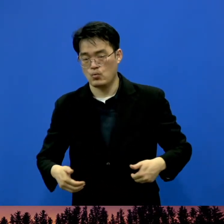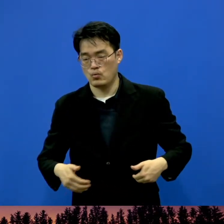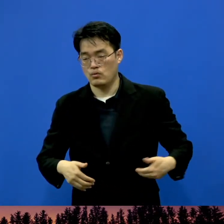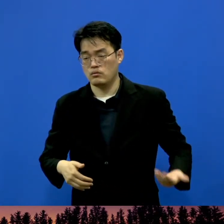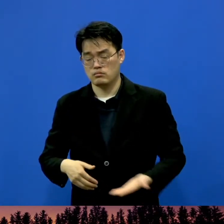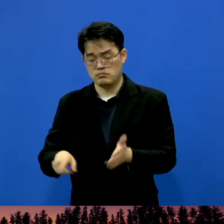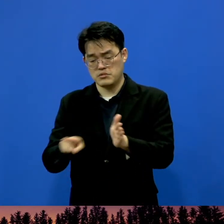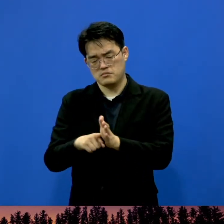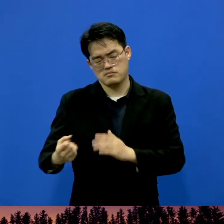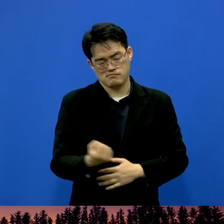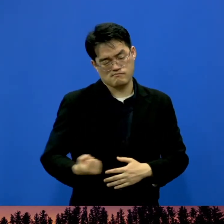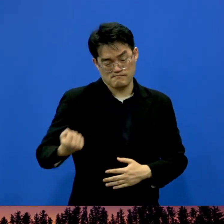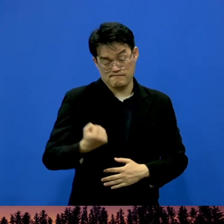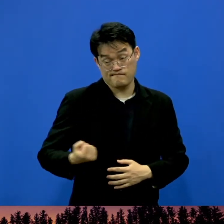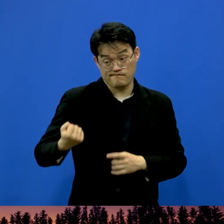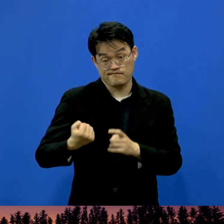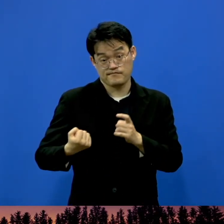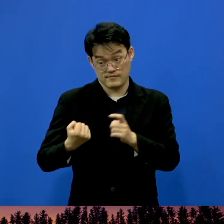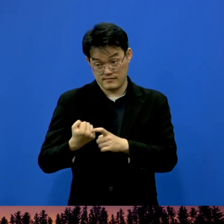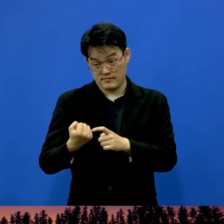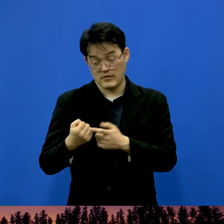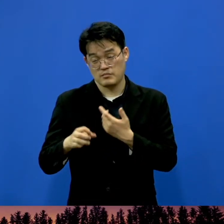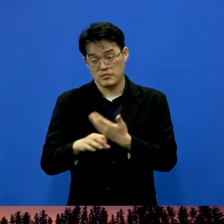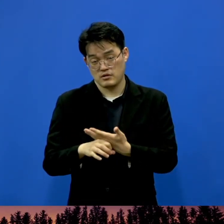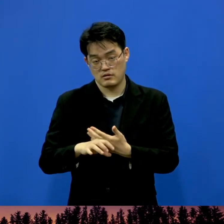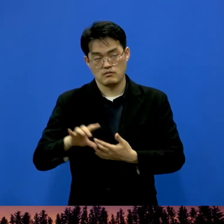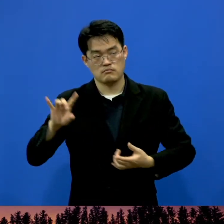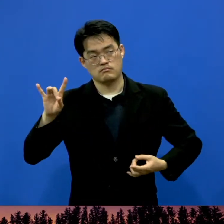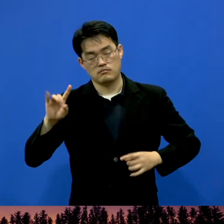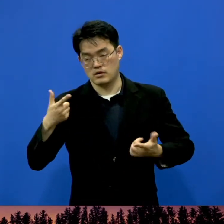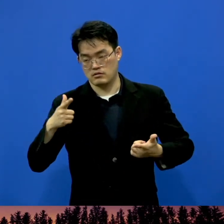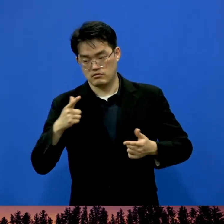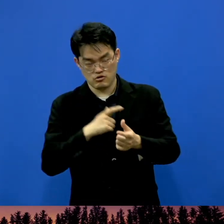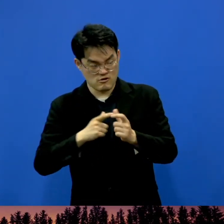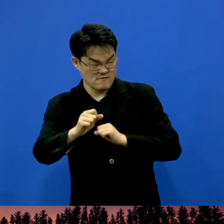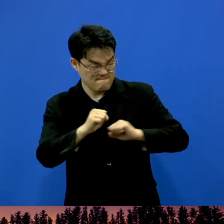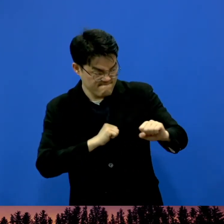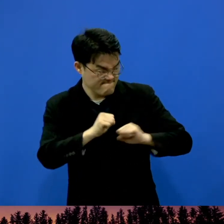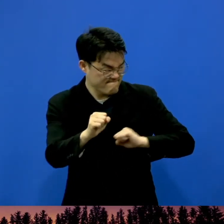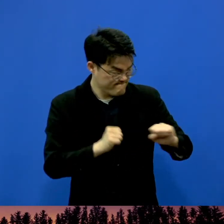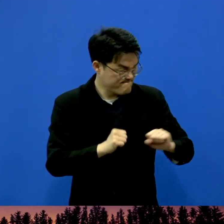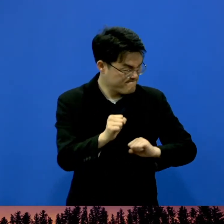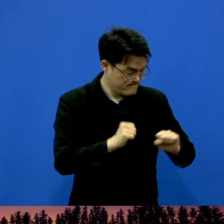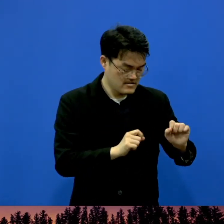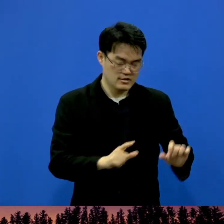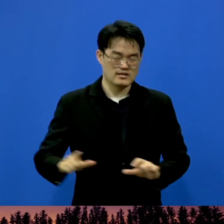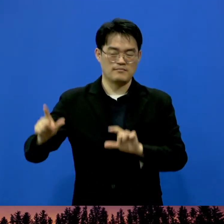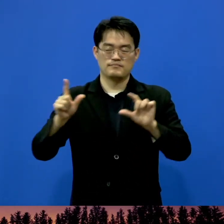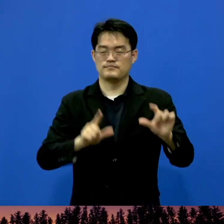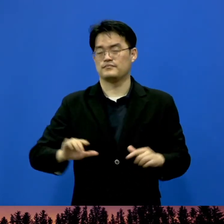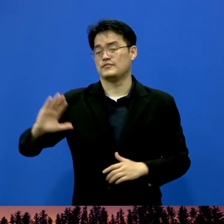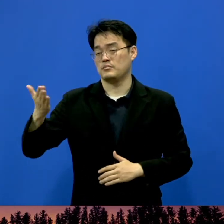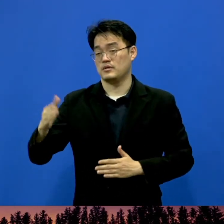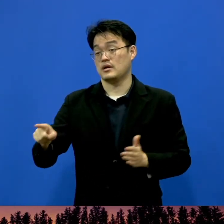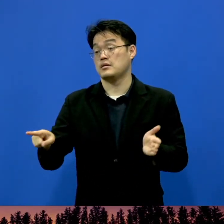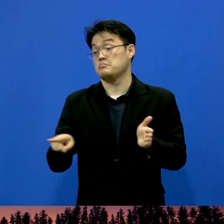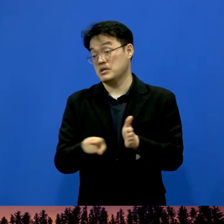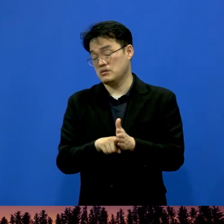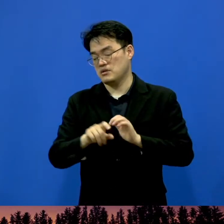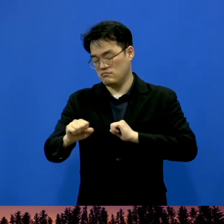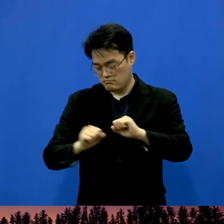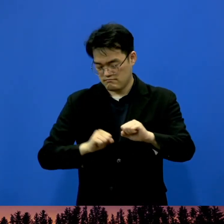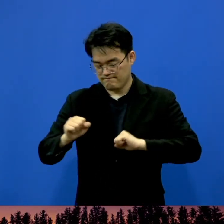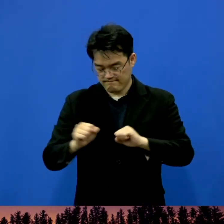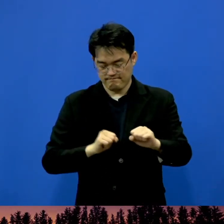사람이 동사의 삶으로 바뀌어요. 동사. 움직여요. 믿음은 움직이게 해요.